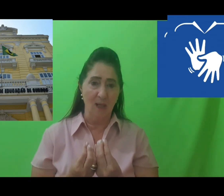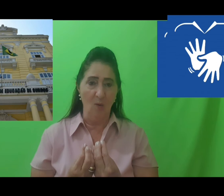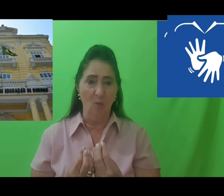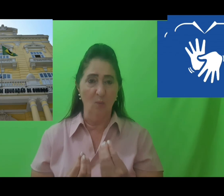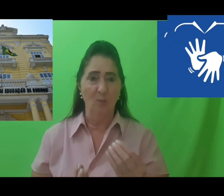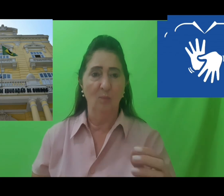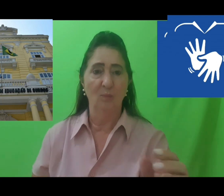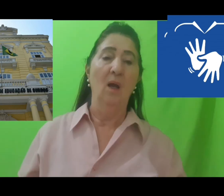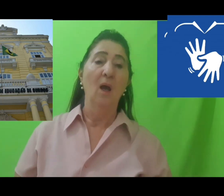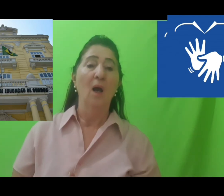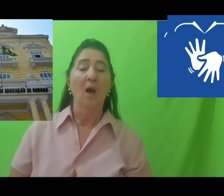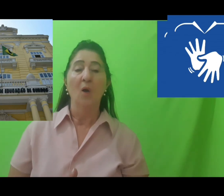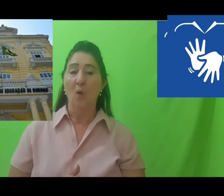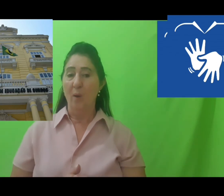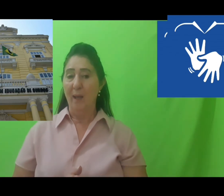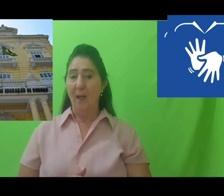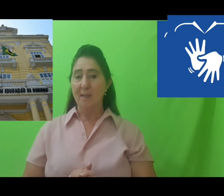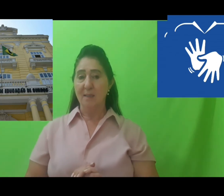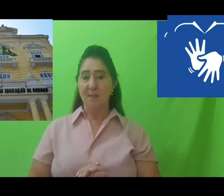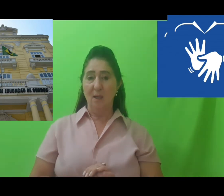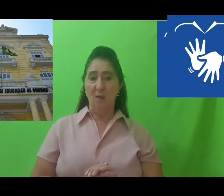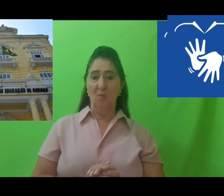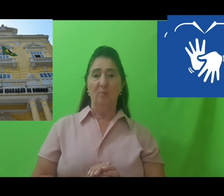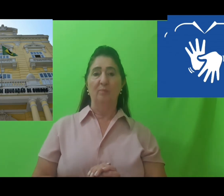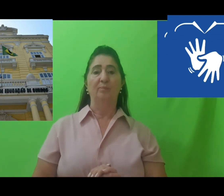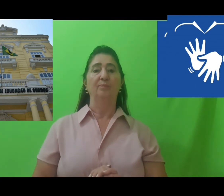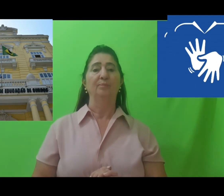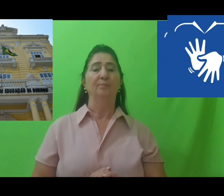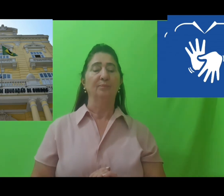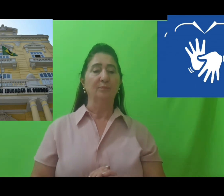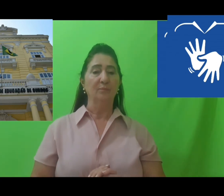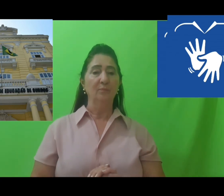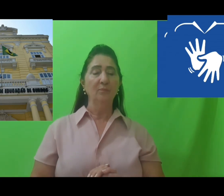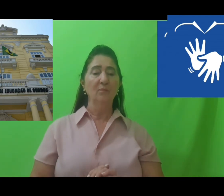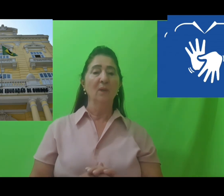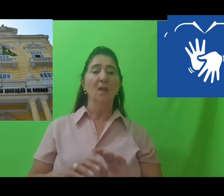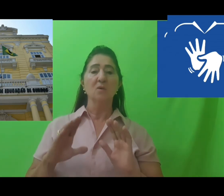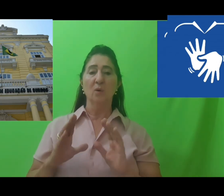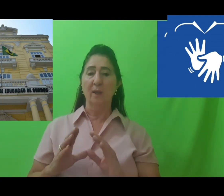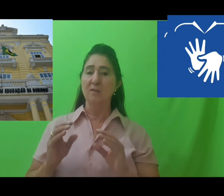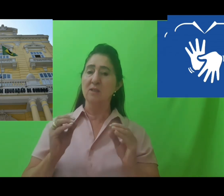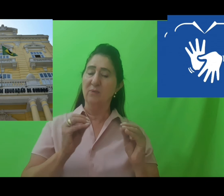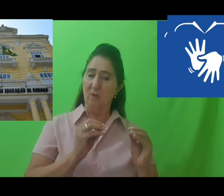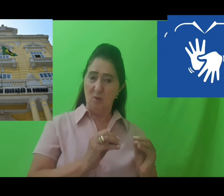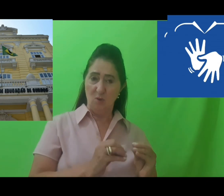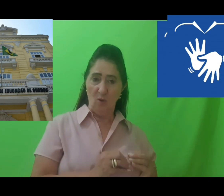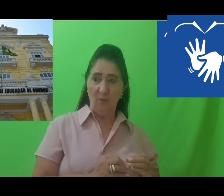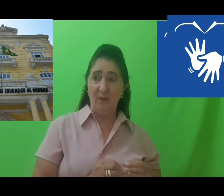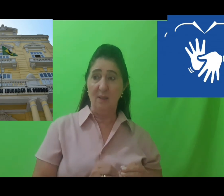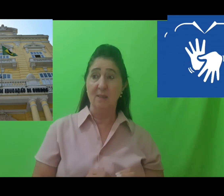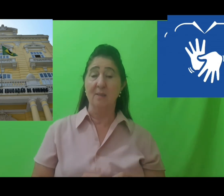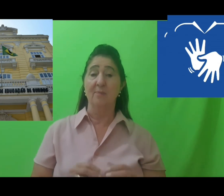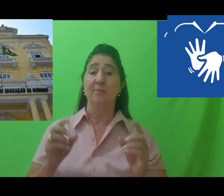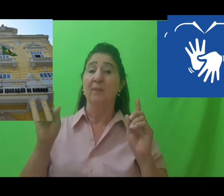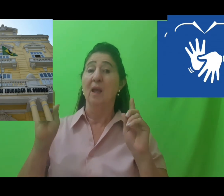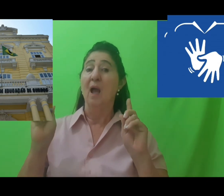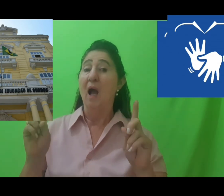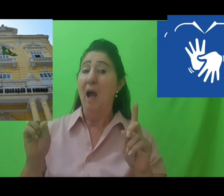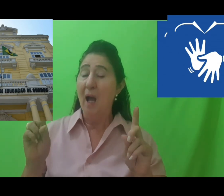imposição com relação às correntes filosóficas. Há